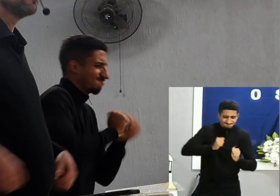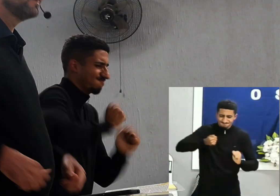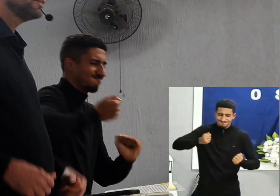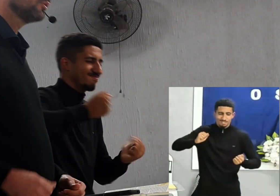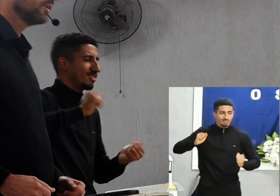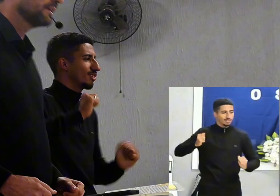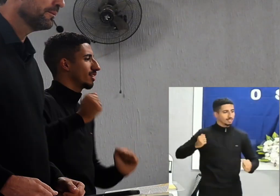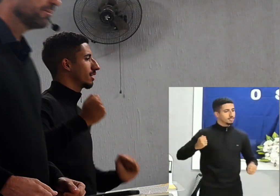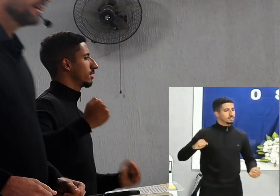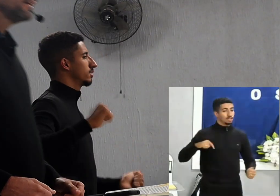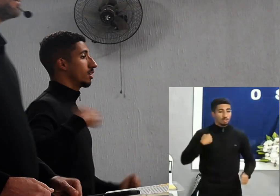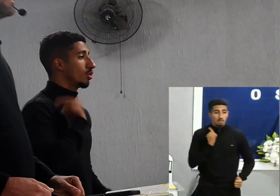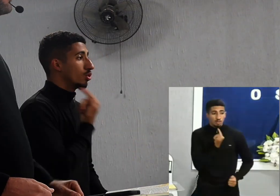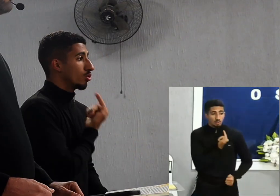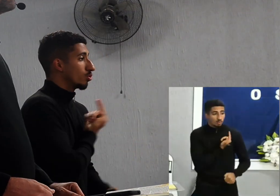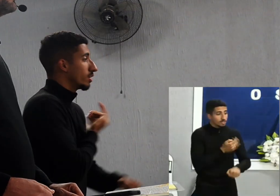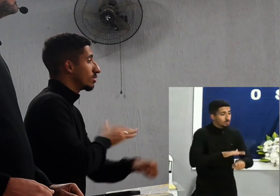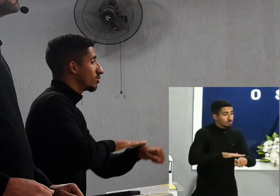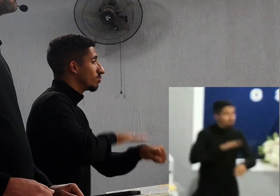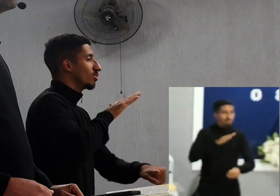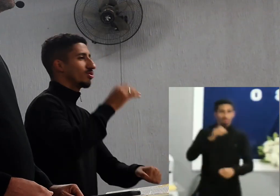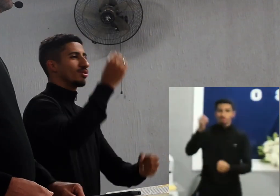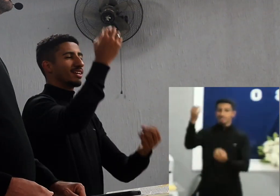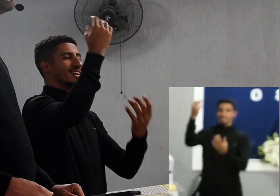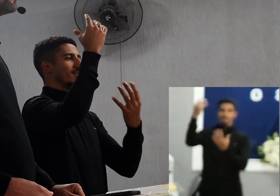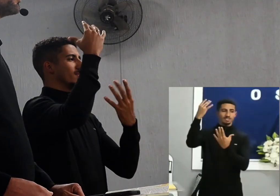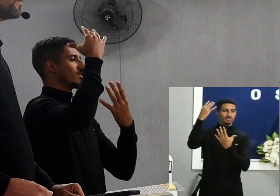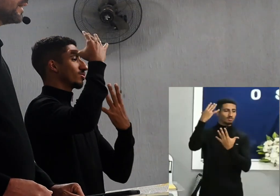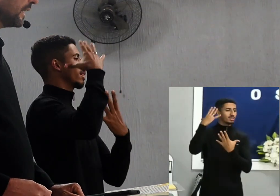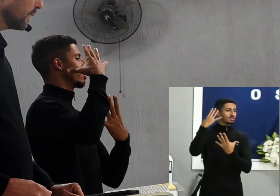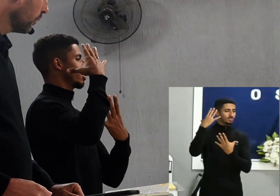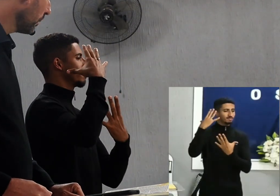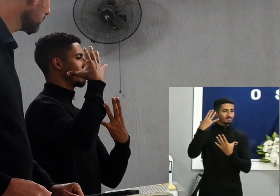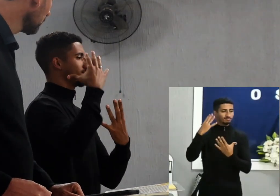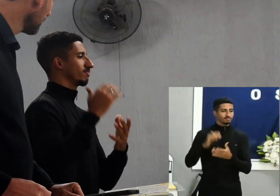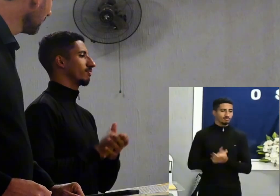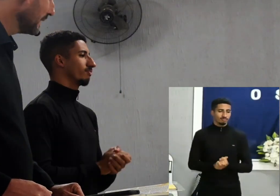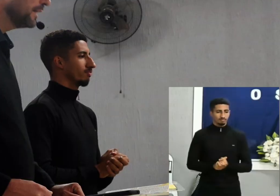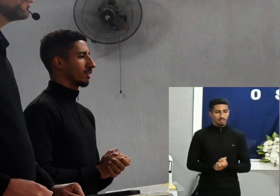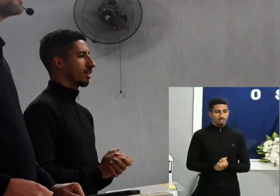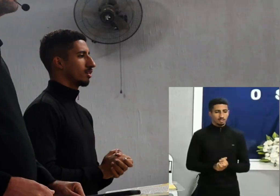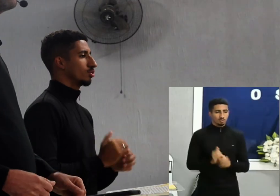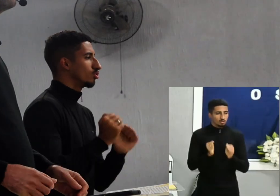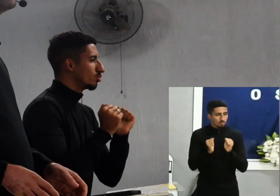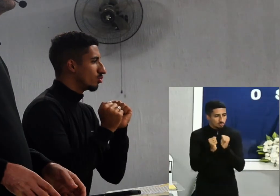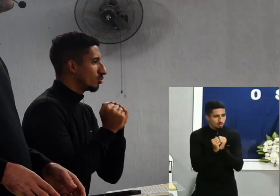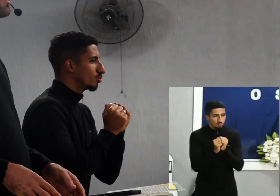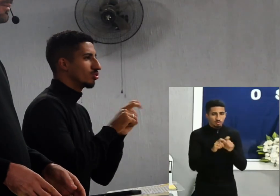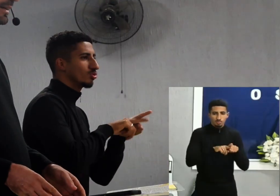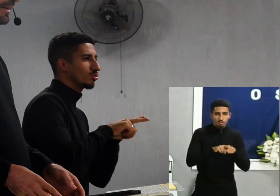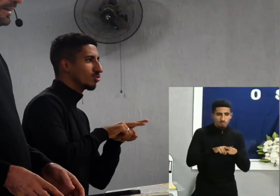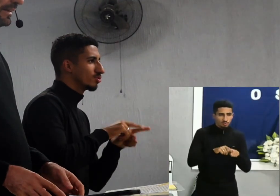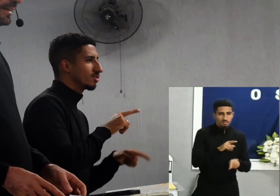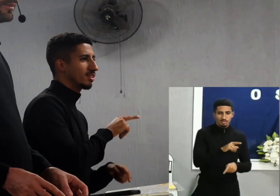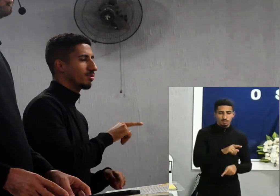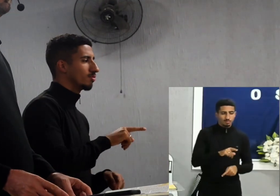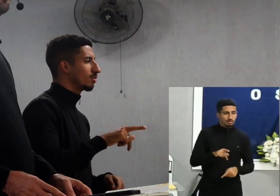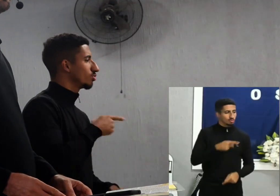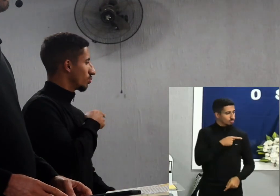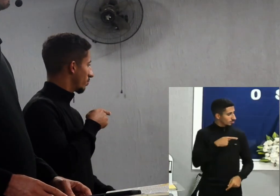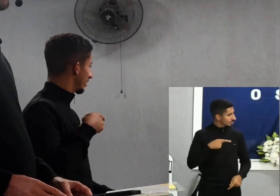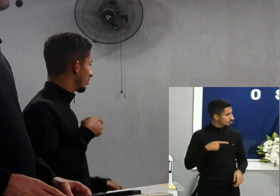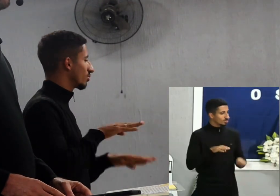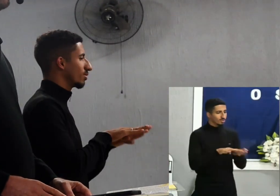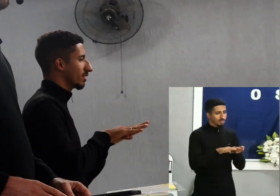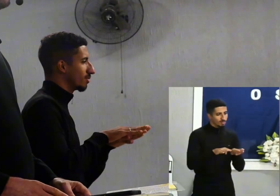abençoados desde ontem, a convivência com os irmãos, com o pastor também, com a sua família, com a irmã, tem sido